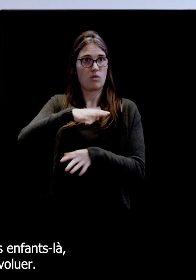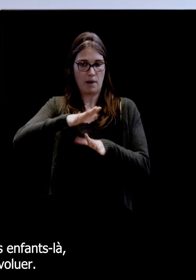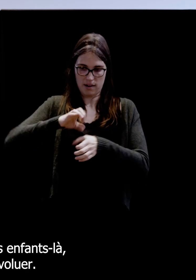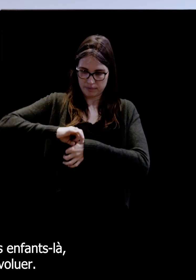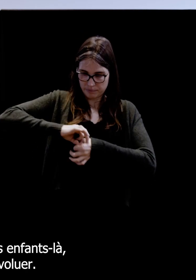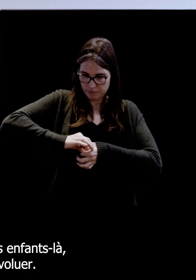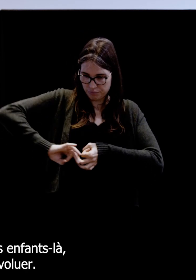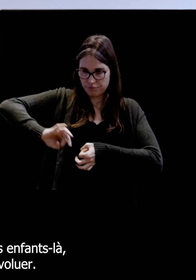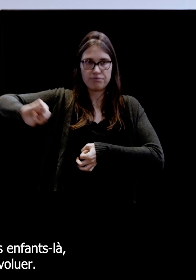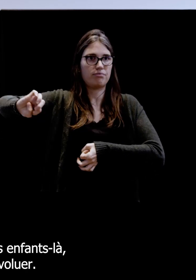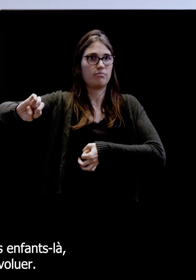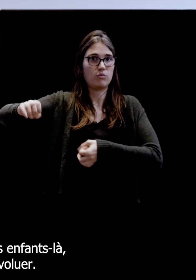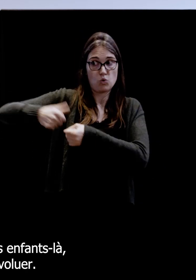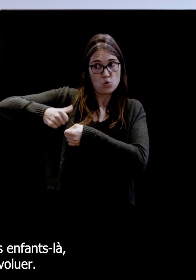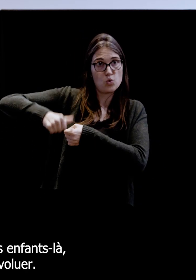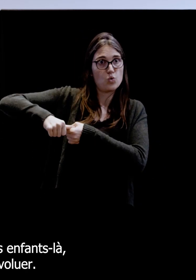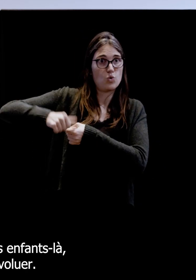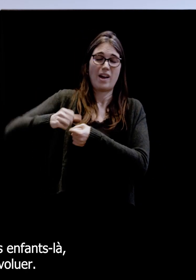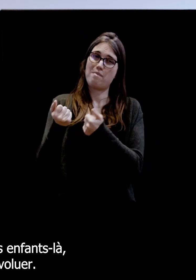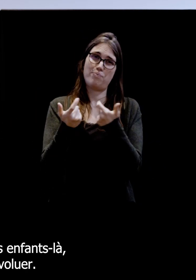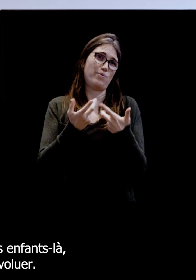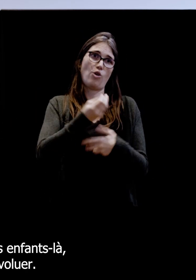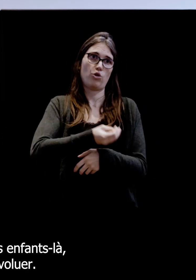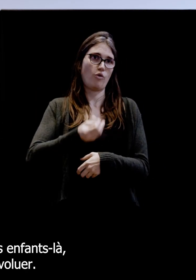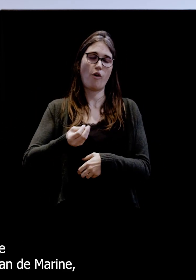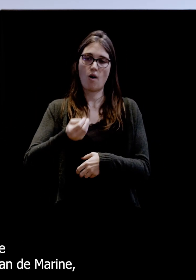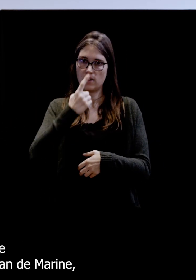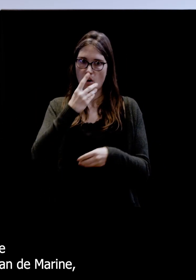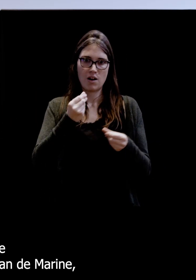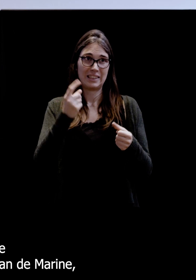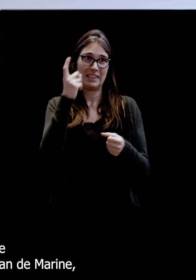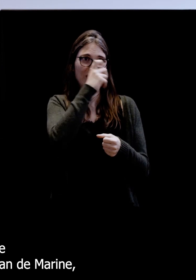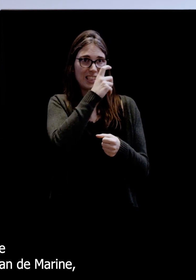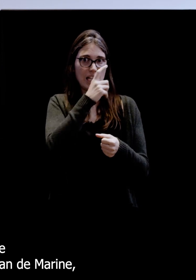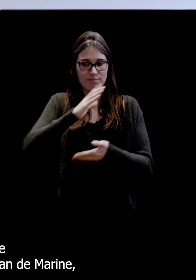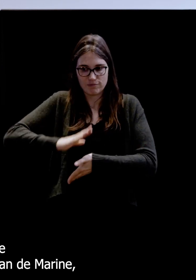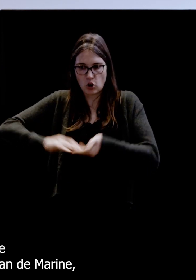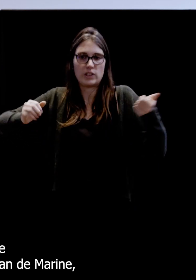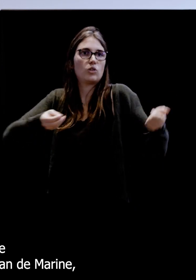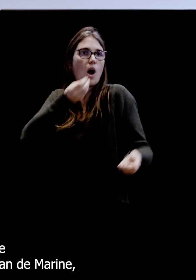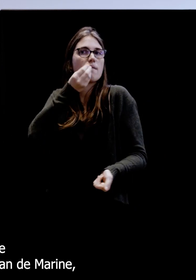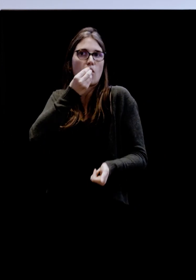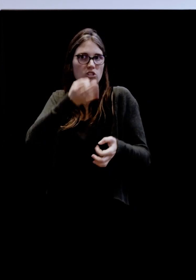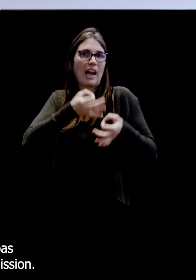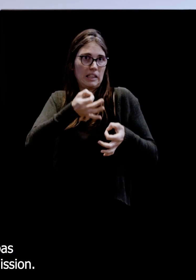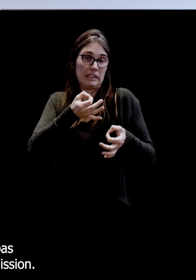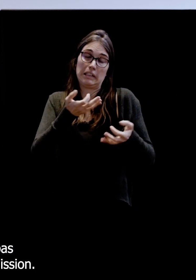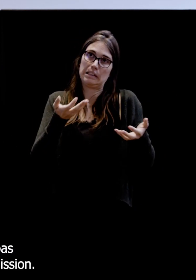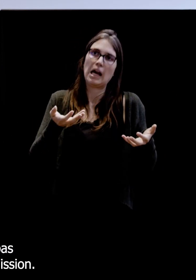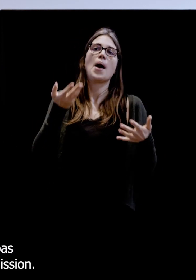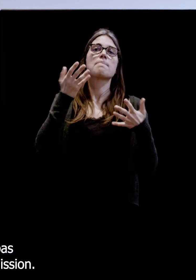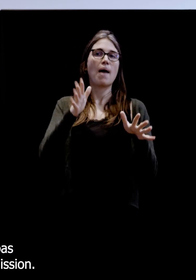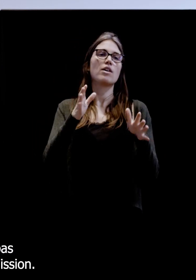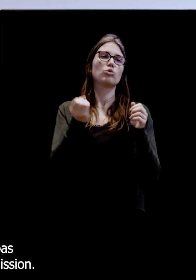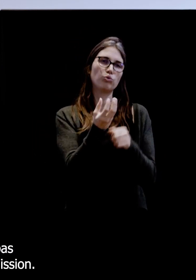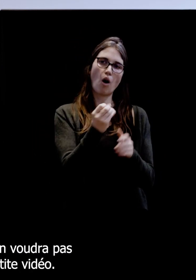ces enfants, à part ces enfants-là, les autres vont bien évoluer. Et je suis désolée parce que je n'ai pas vu la maman de Marine, donc je ne peux pas